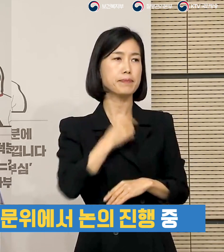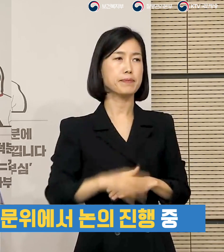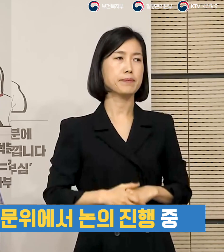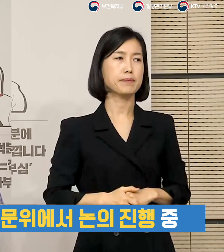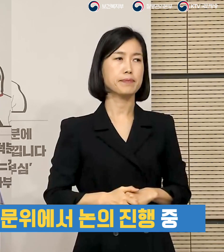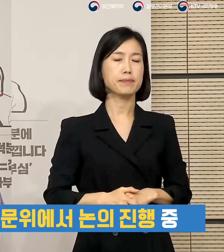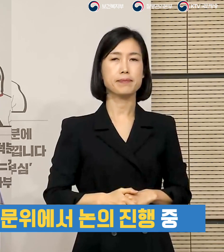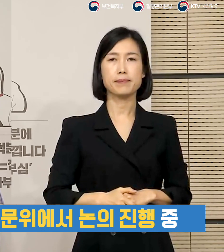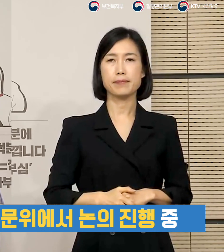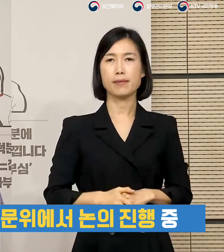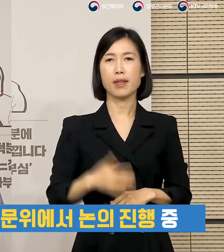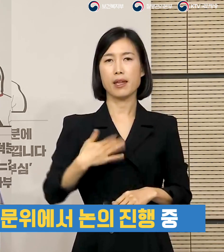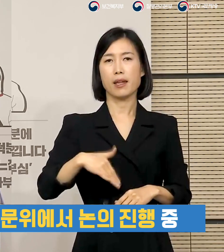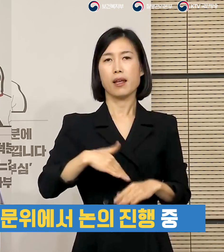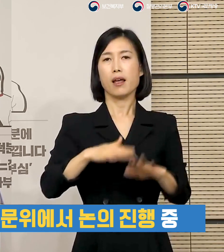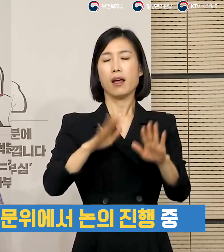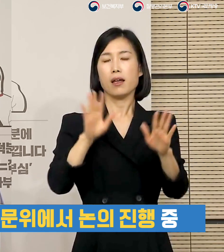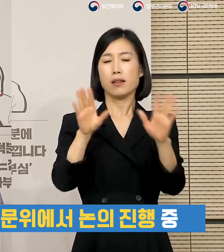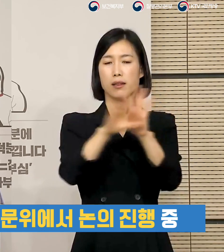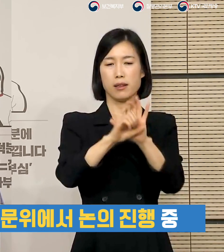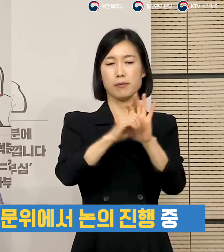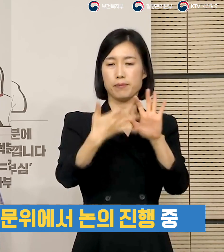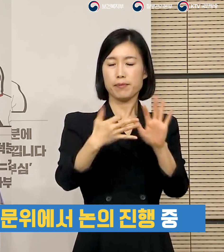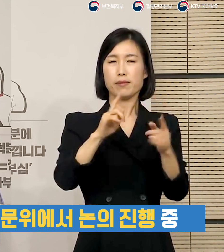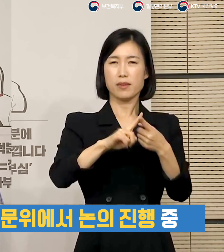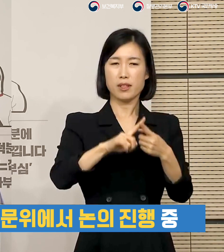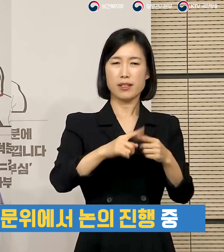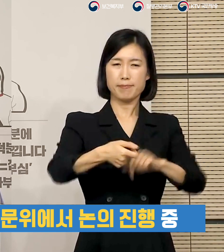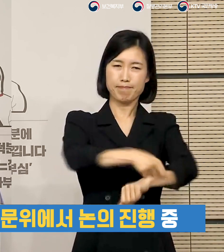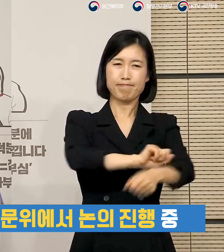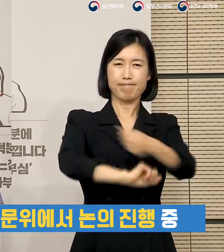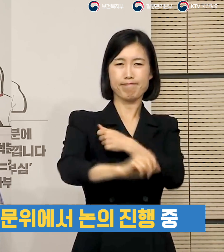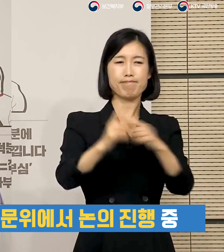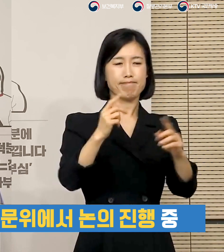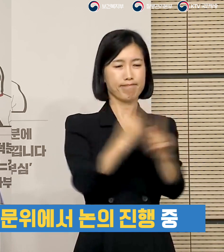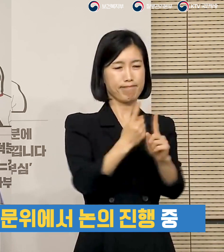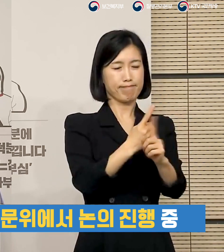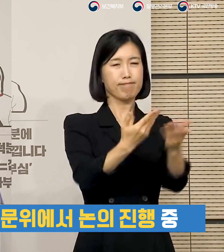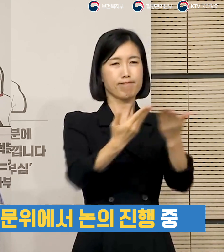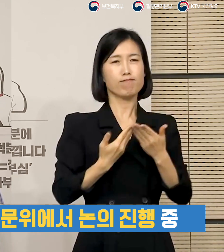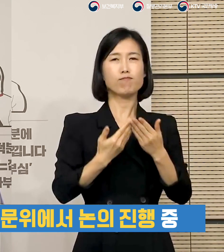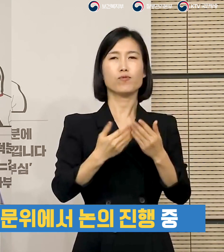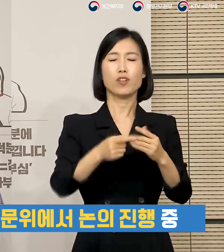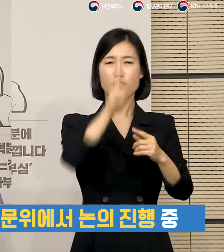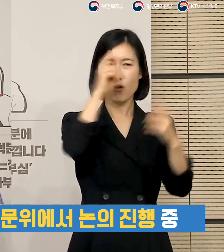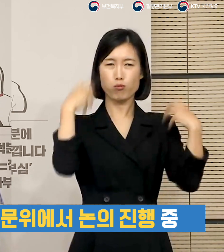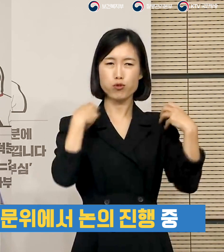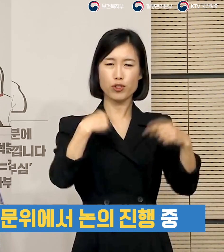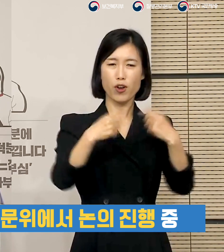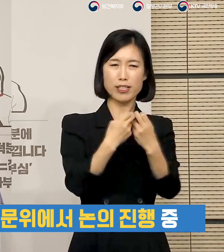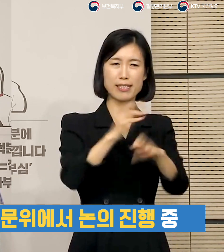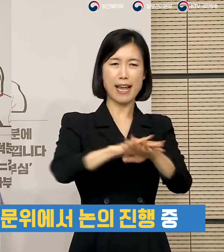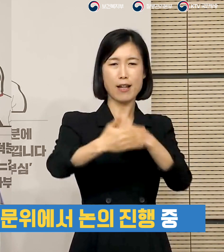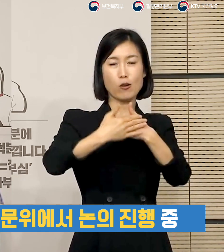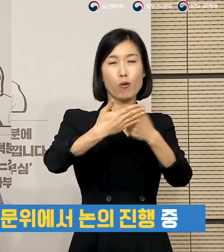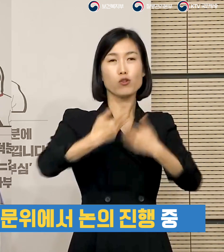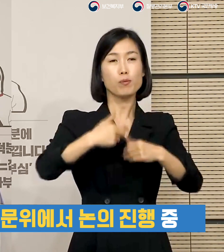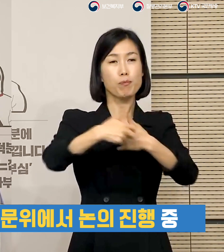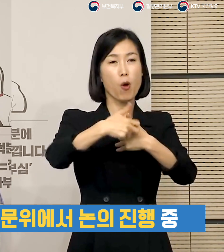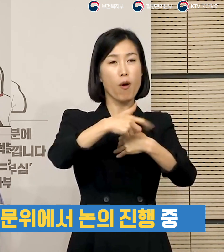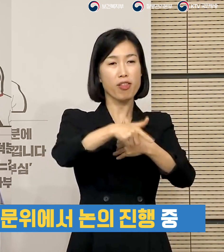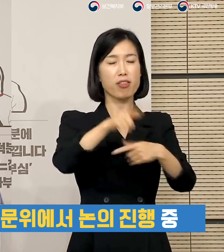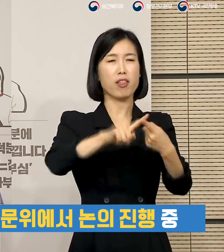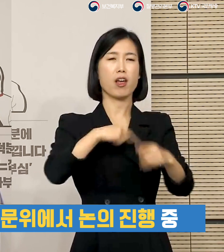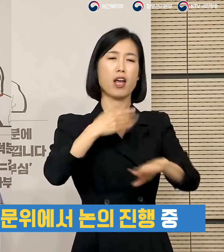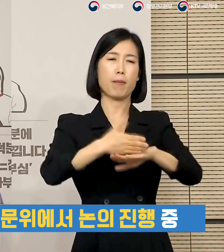저희가 코로나19와 관련되어서 적극적으로 치료에 임해 주시고 또 정부 정책에 참여하신 병원들에 대해서는 적절한 보상이